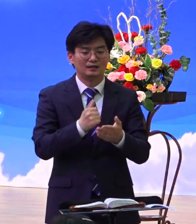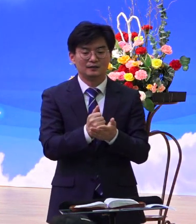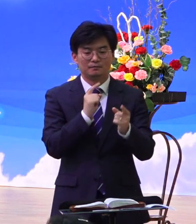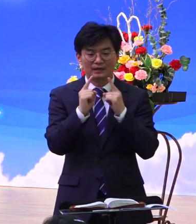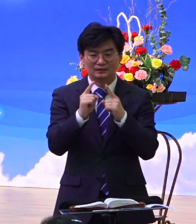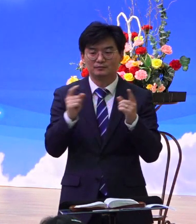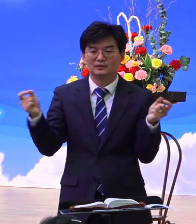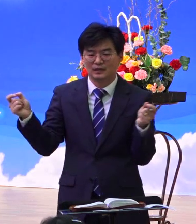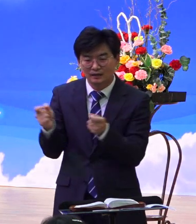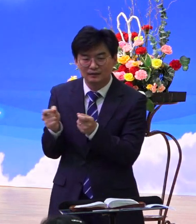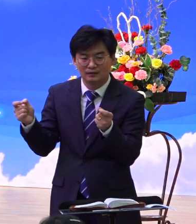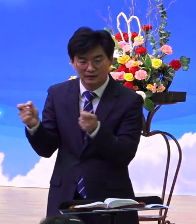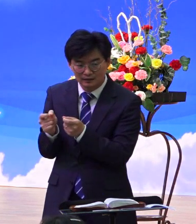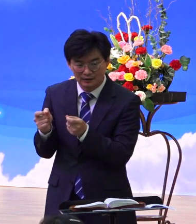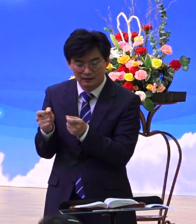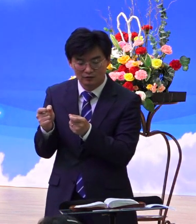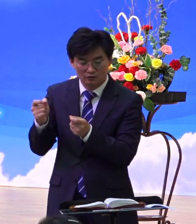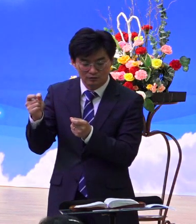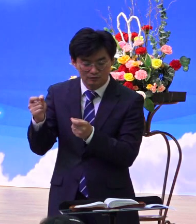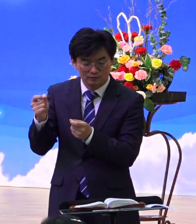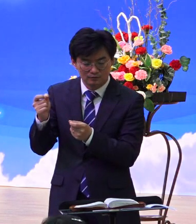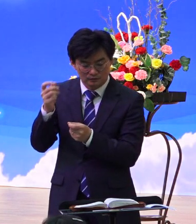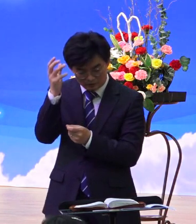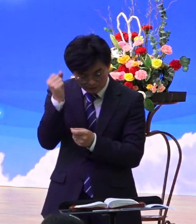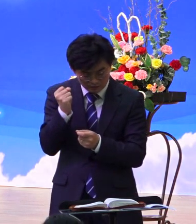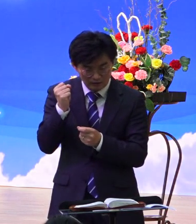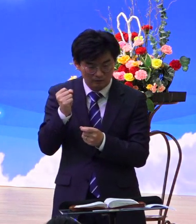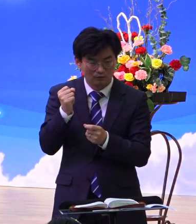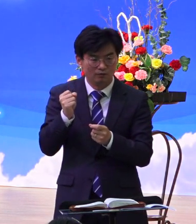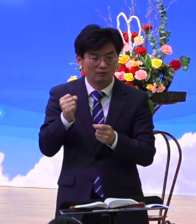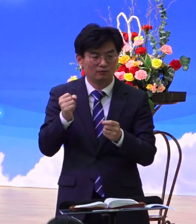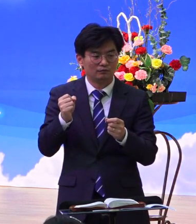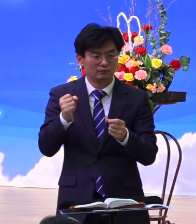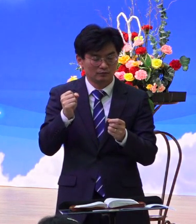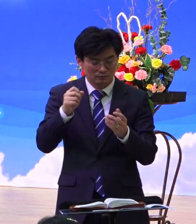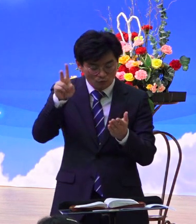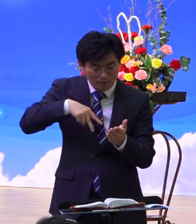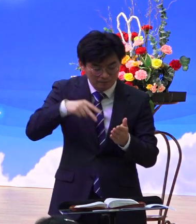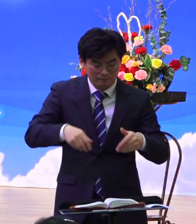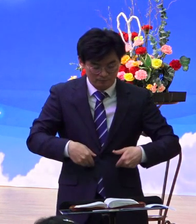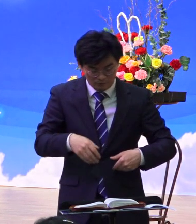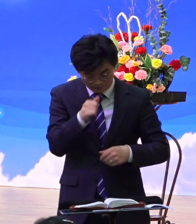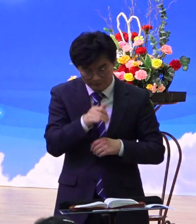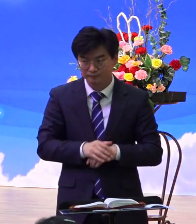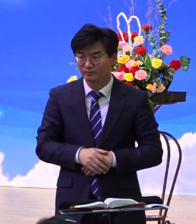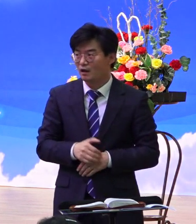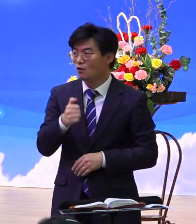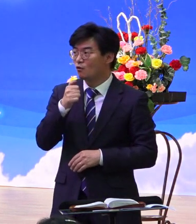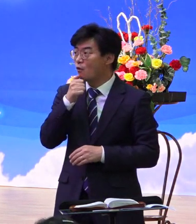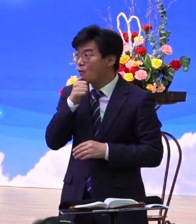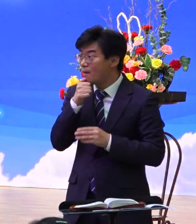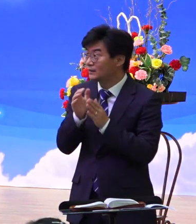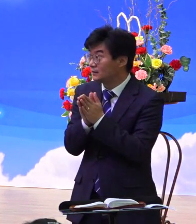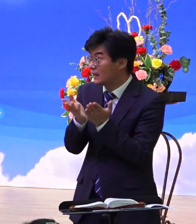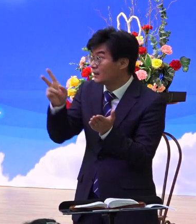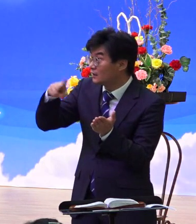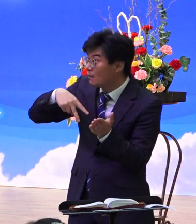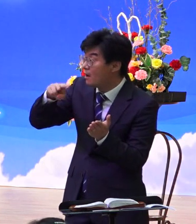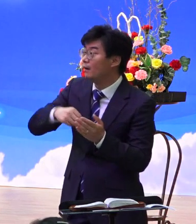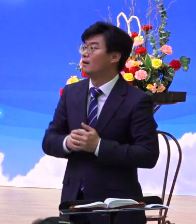바랍니다. 여러분 잘 아시는 로마서 10장 말씀을 한번 같이 읽어보겠습니다. 로마서 10장 17절입니다. 같이